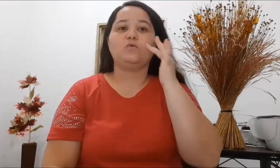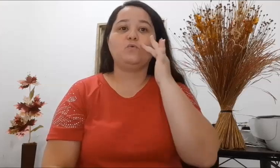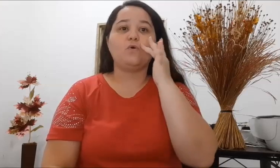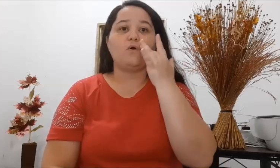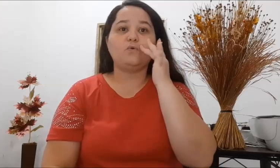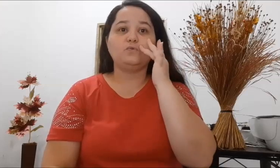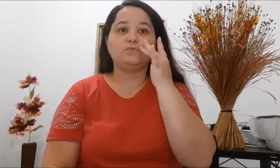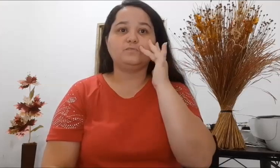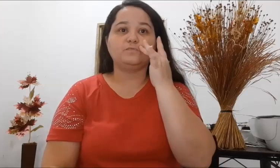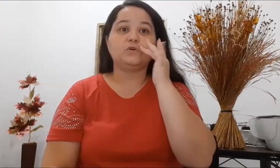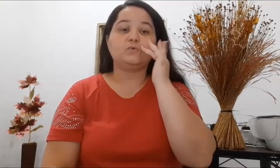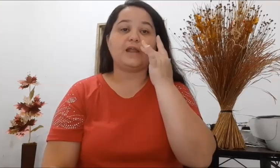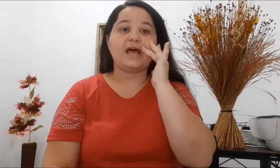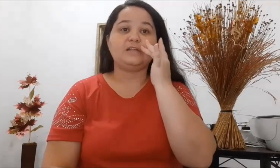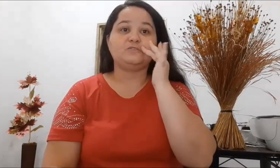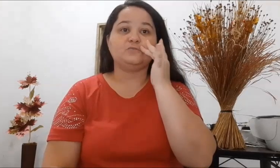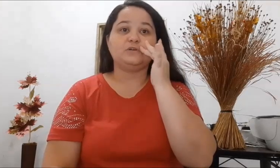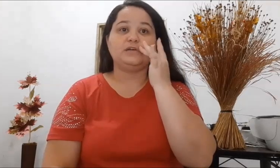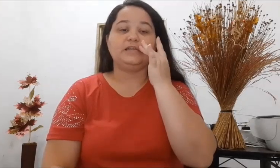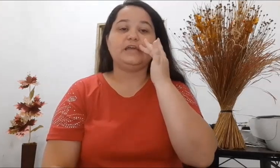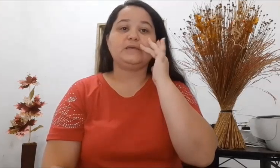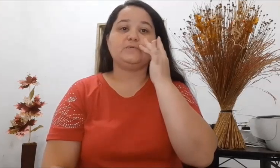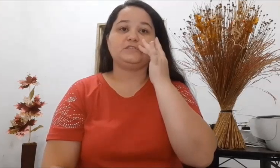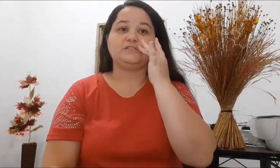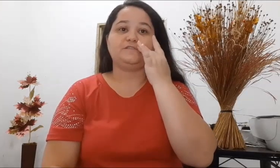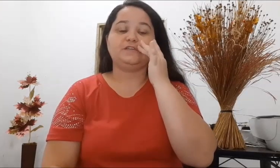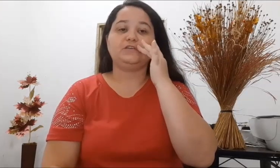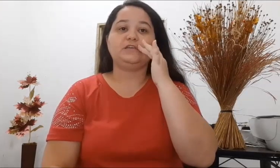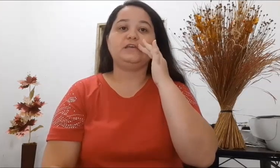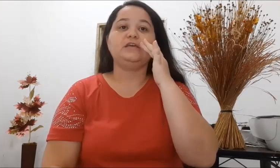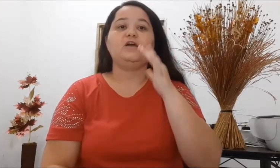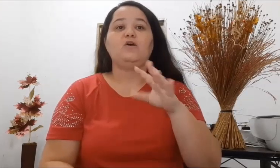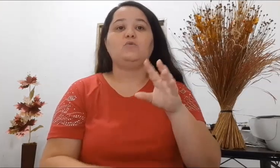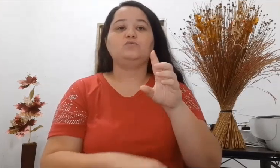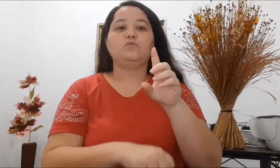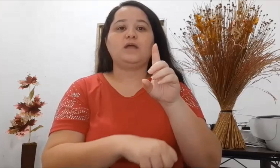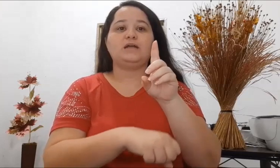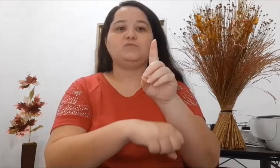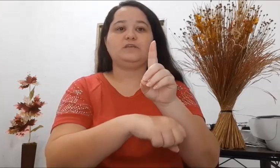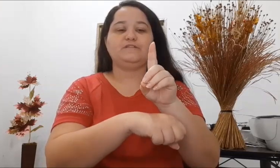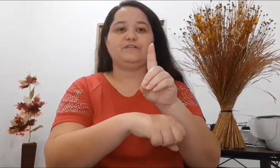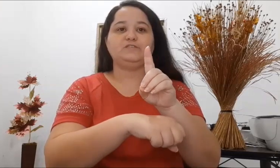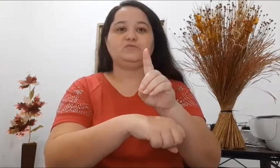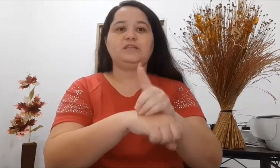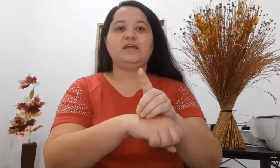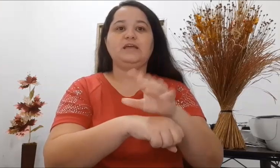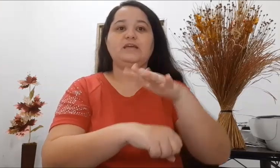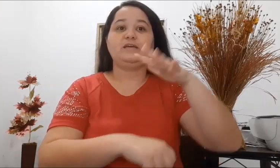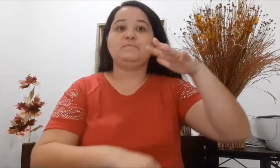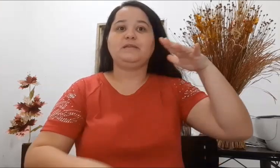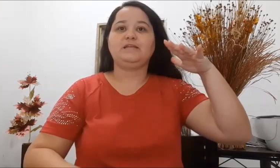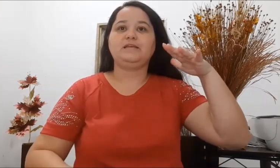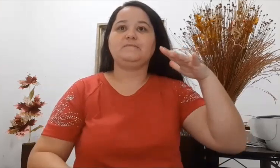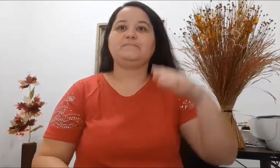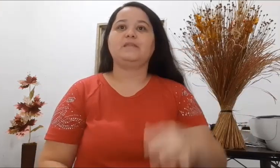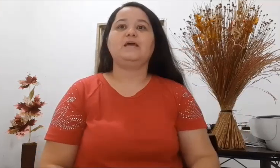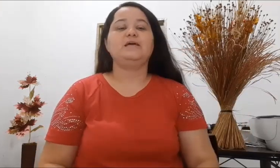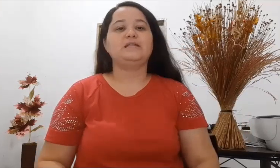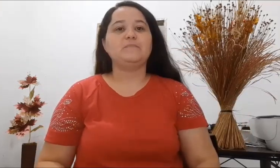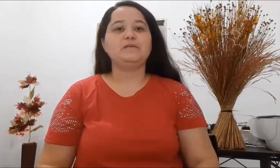o ouro dourado. Né, que pode ser feito aqui ou dourado aqui, faz o D e brilha. Da